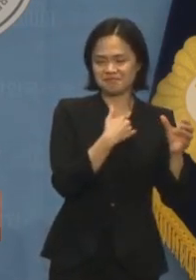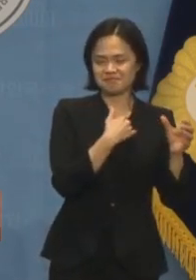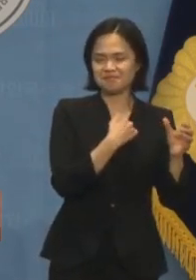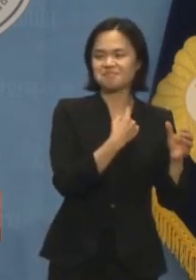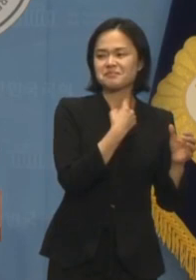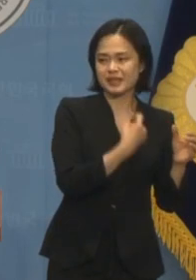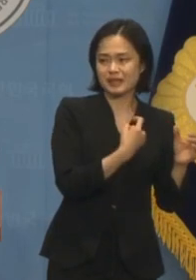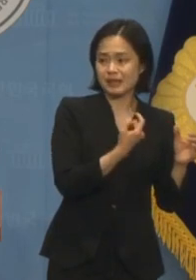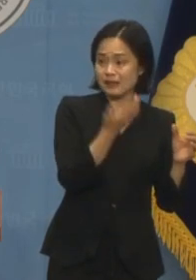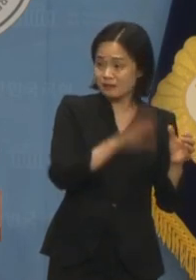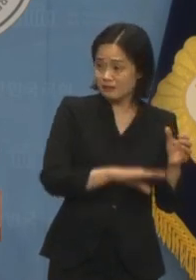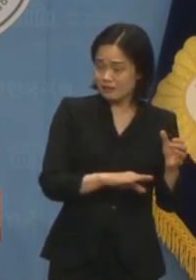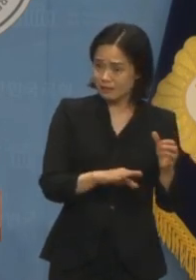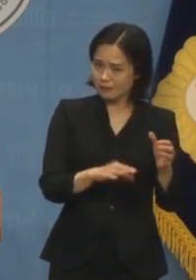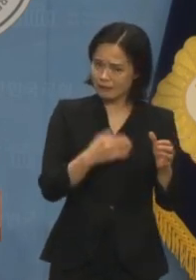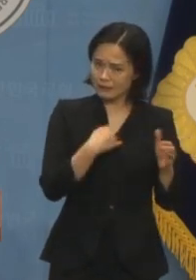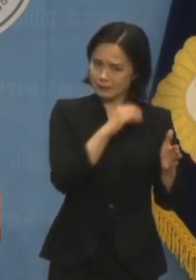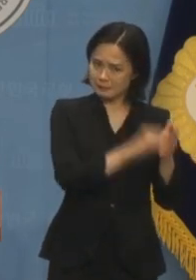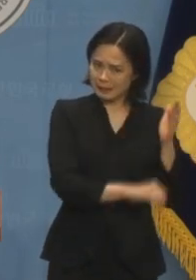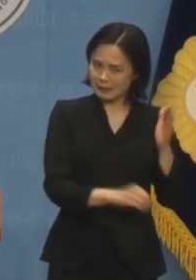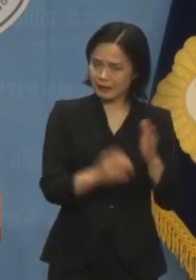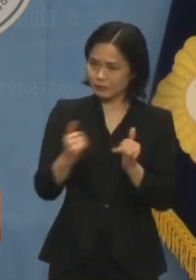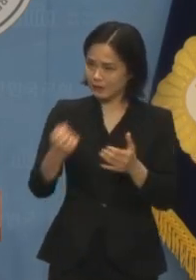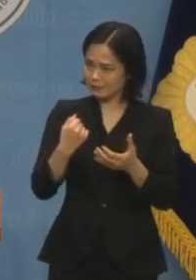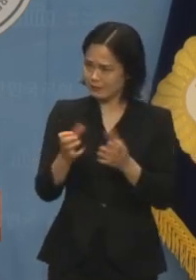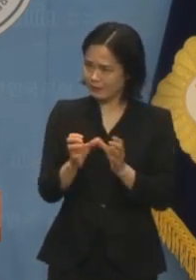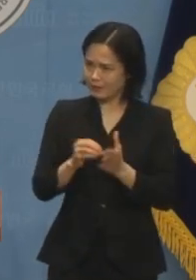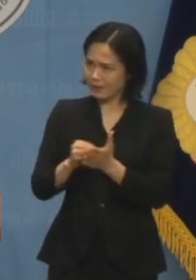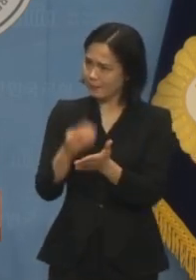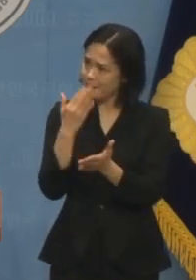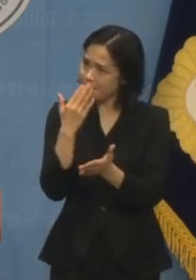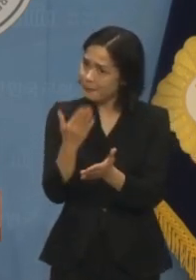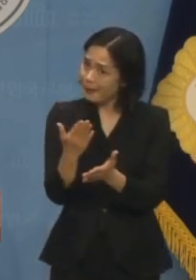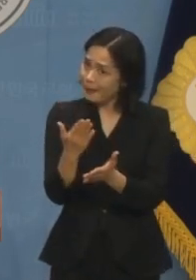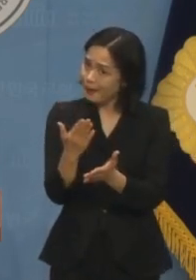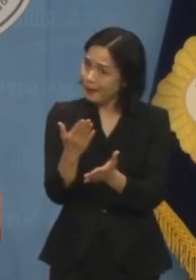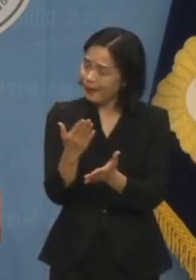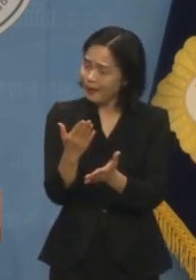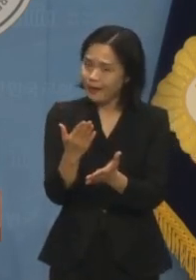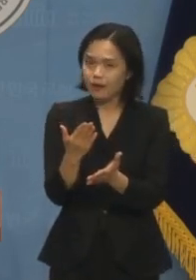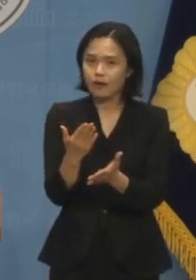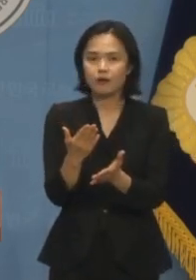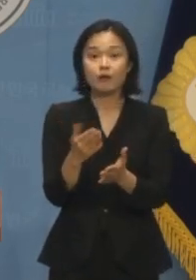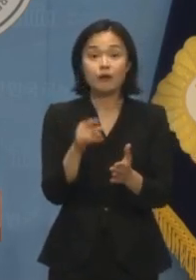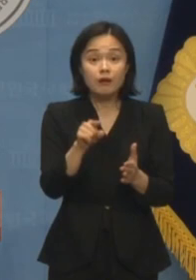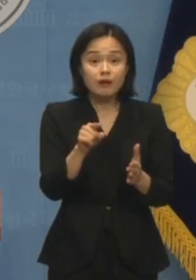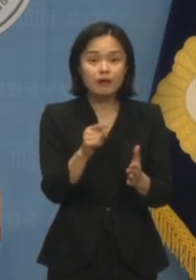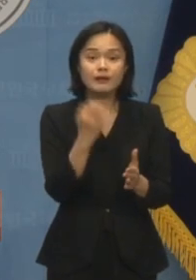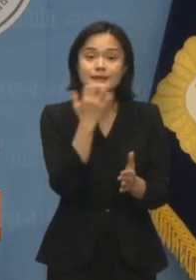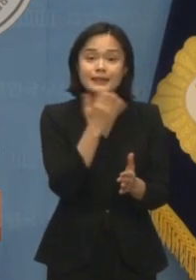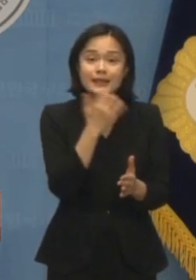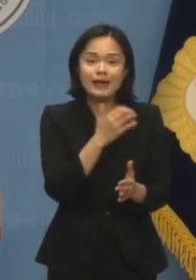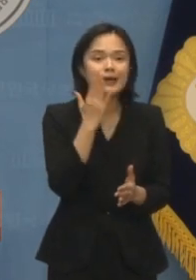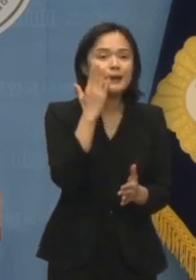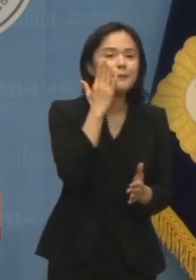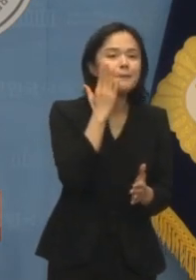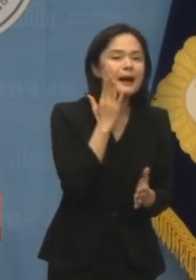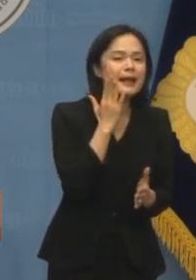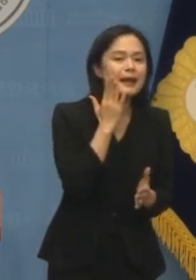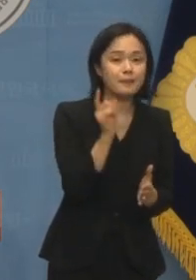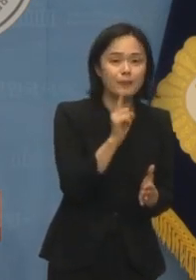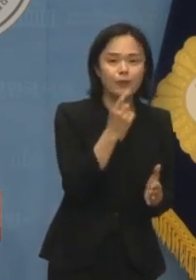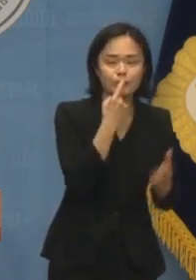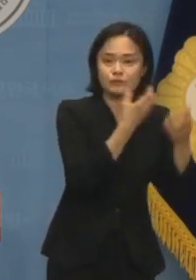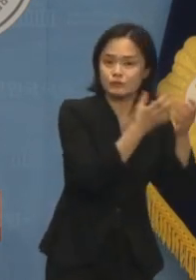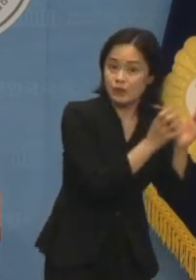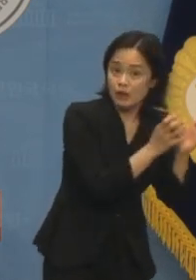라고 답을 합니다. 여기에서 파란색은 더불어민주당, 빨간색은 국민의힘을 뜻하는